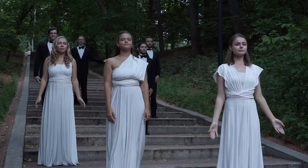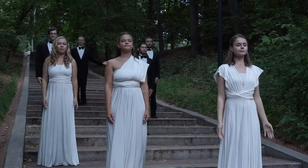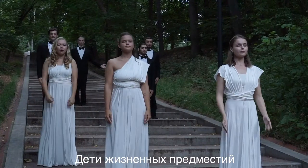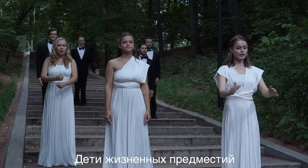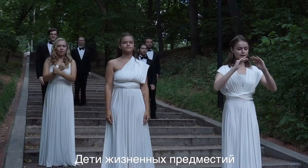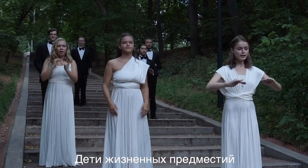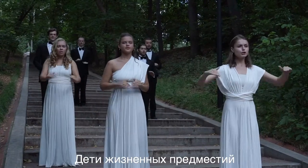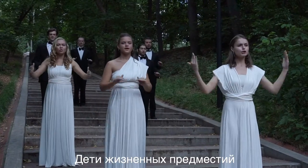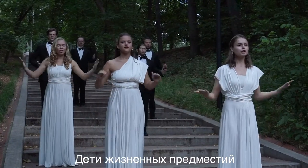Дети